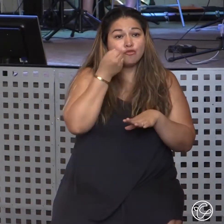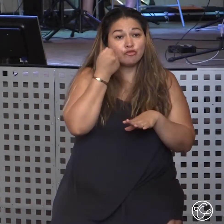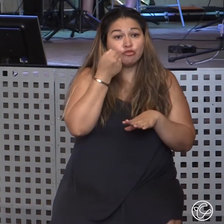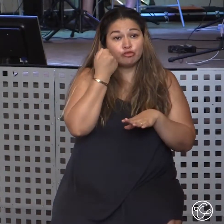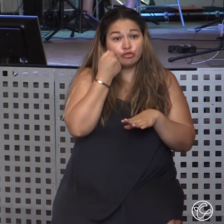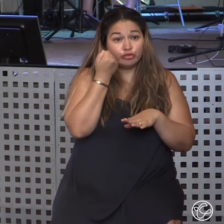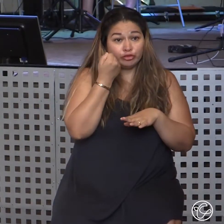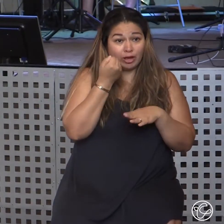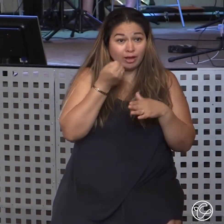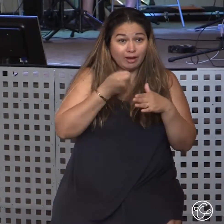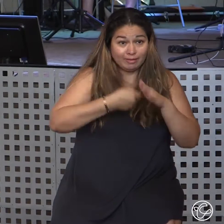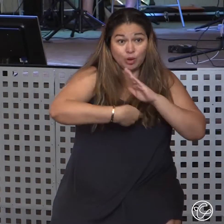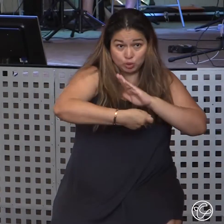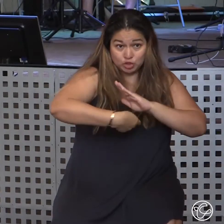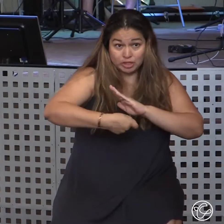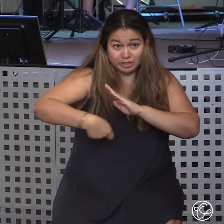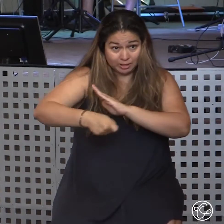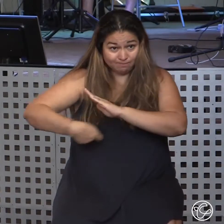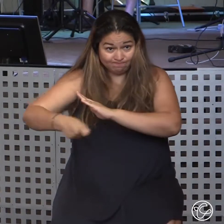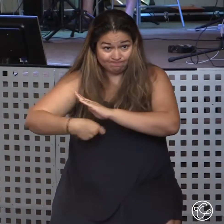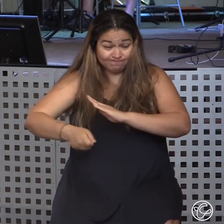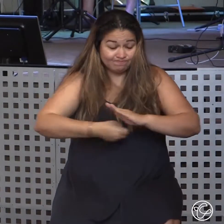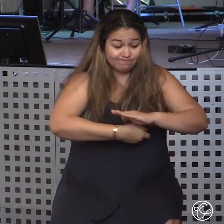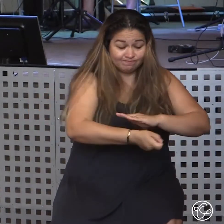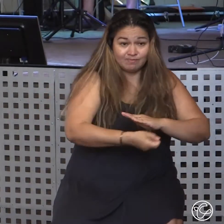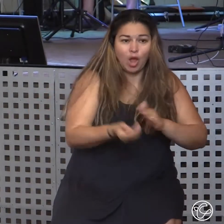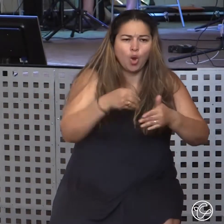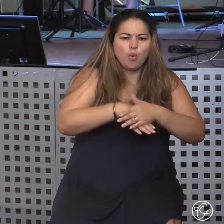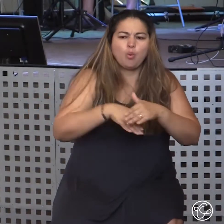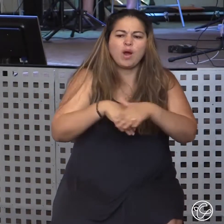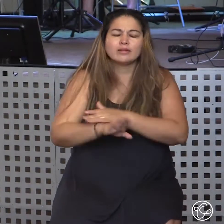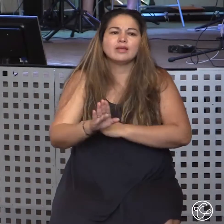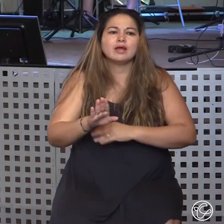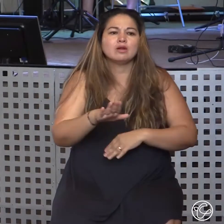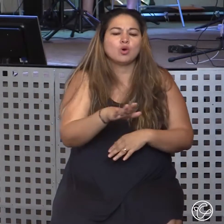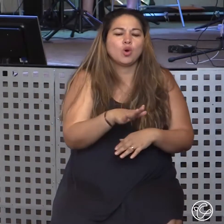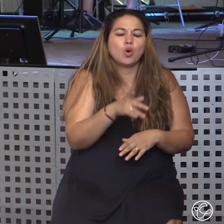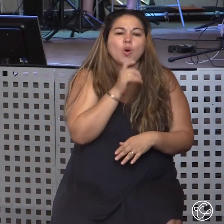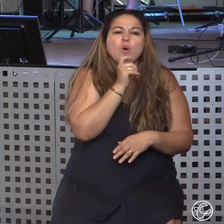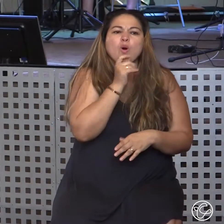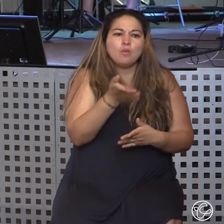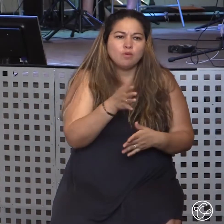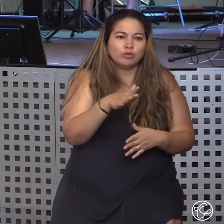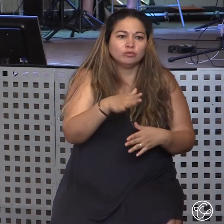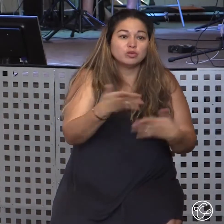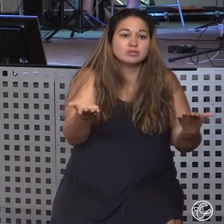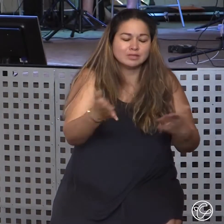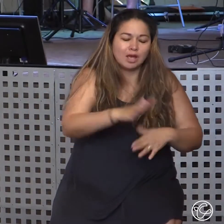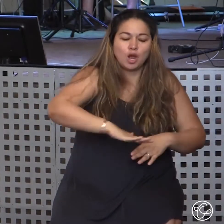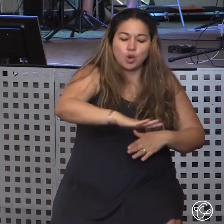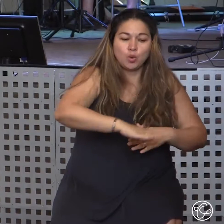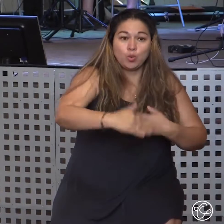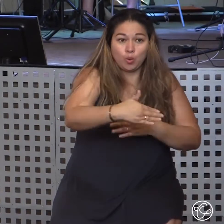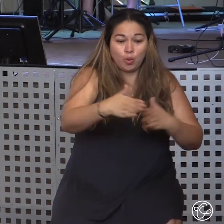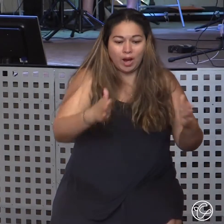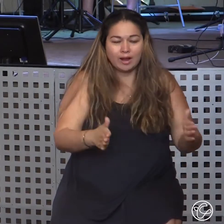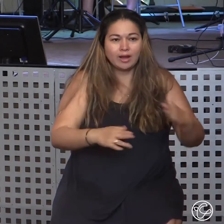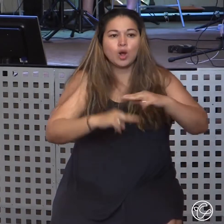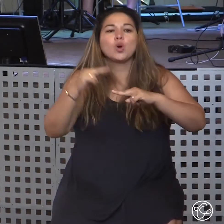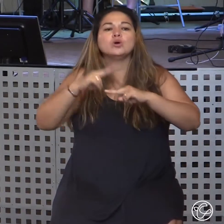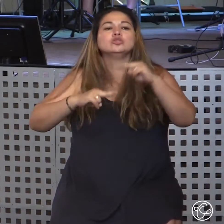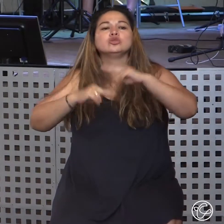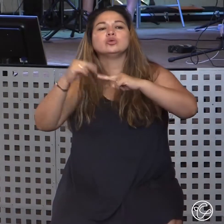declarado que es tiempo de cosechar, pues en algún sitio habrá que guardar la cosecha, digo yo.